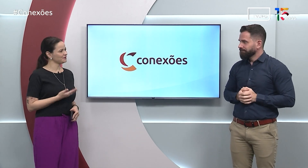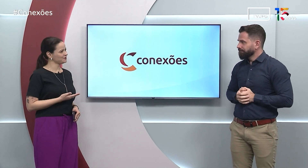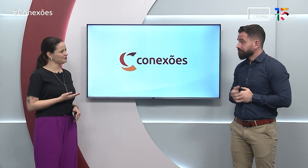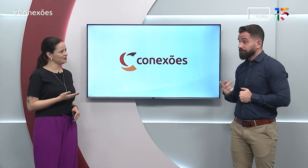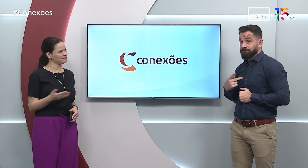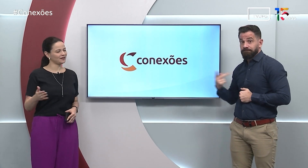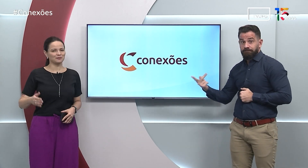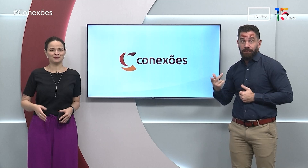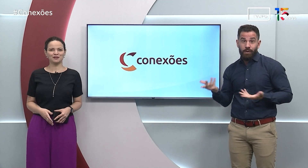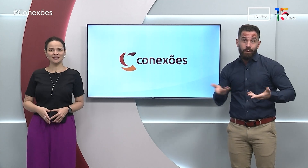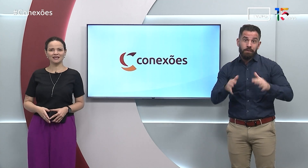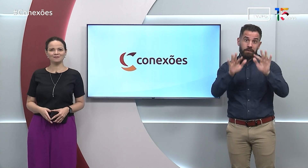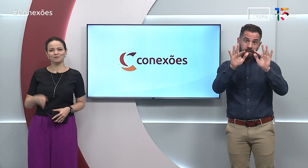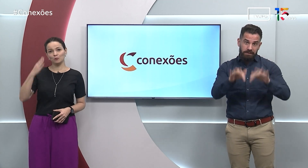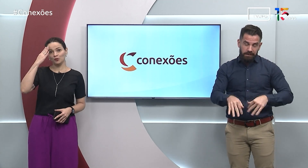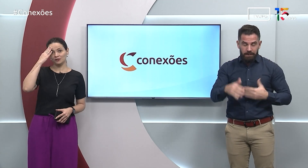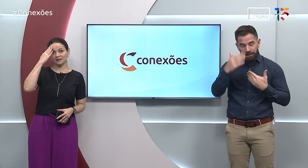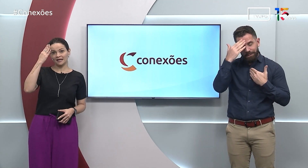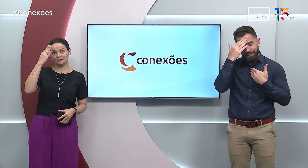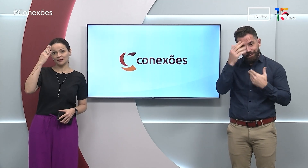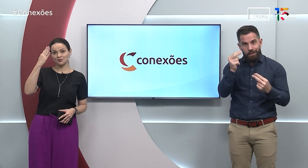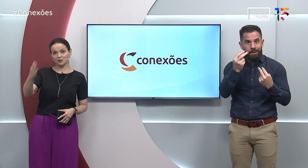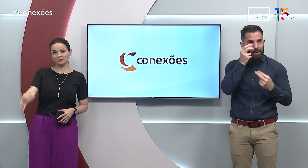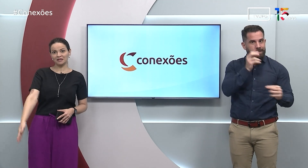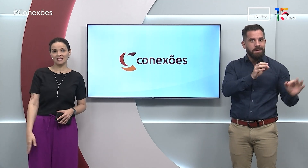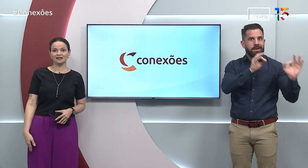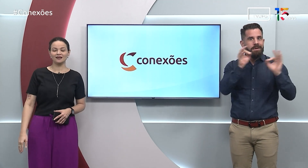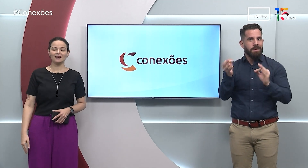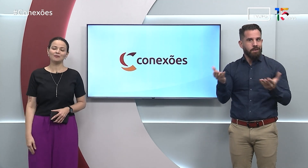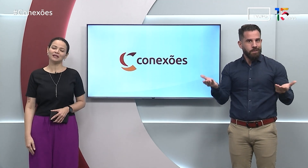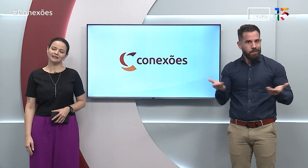Eu e o professor Diego ficamos por aqui. Muito obrigada pela sua